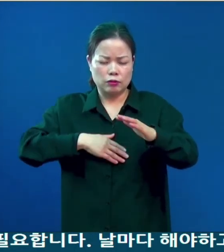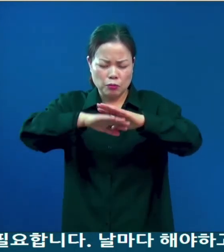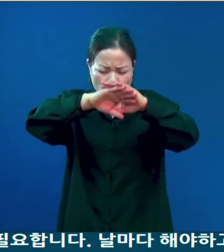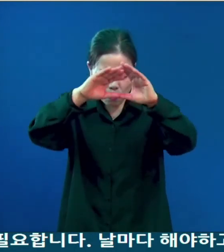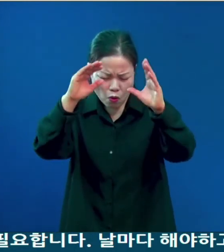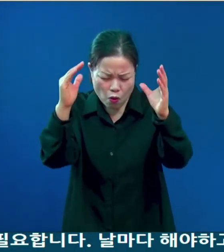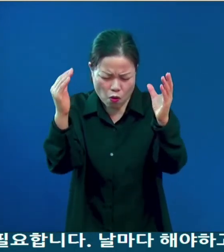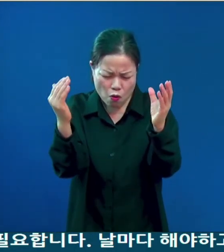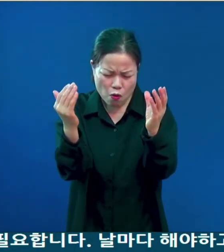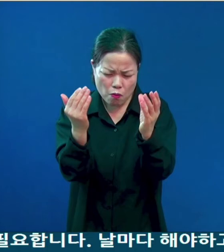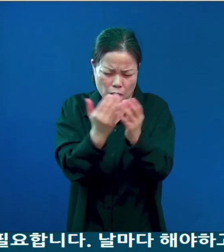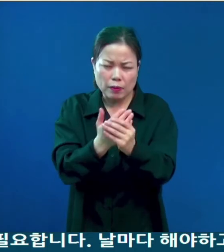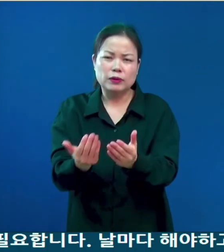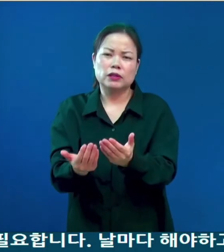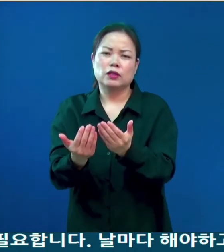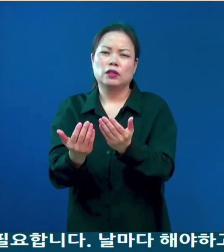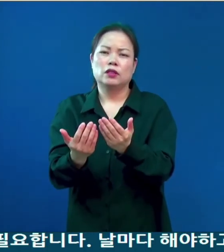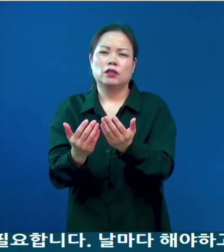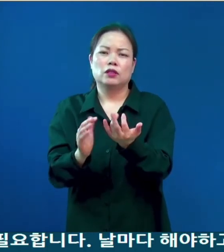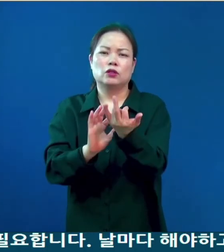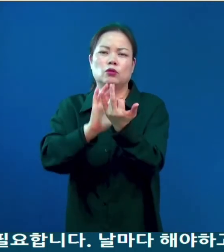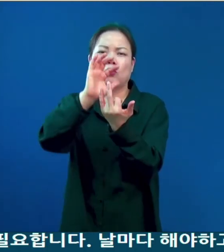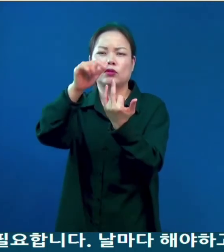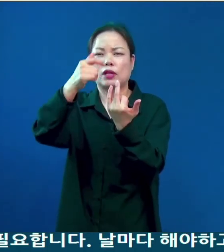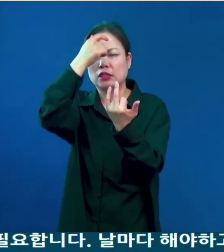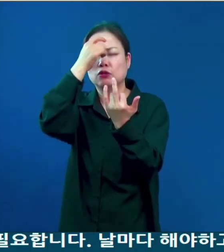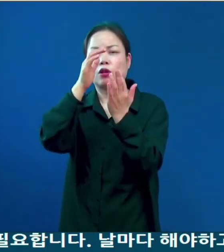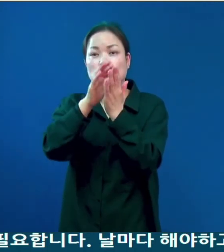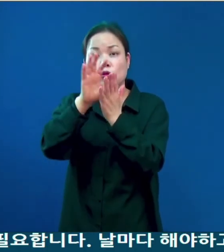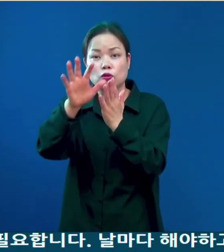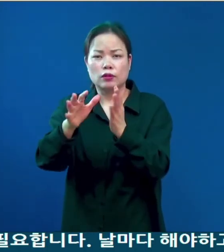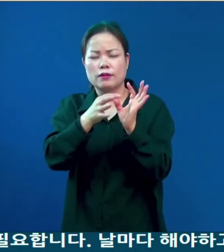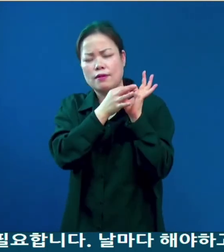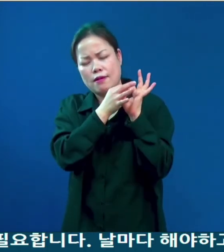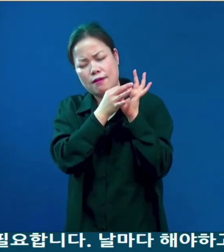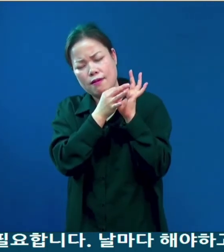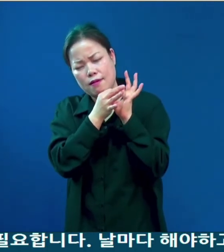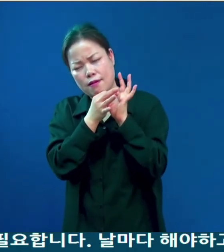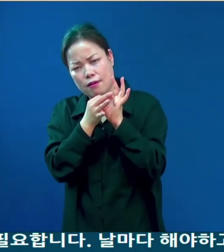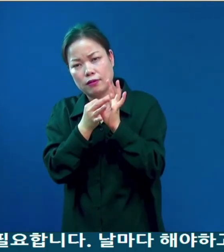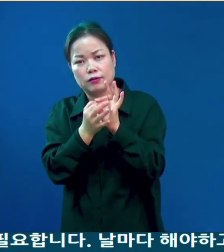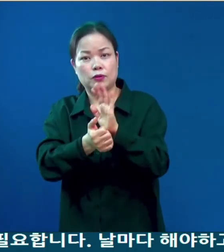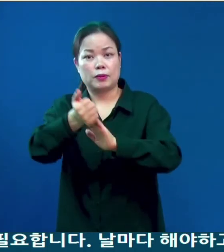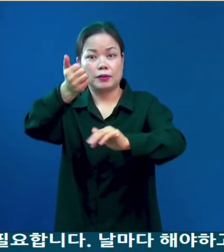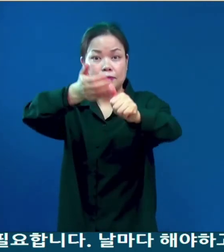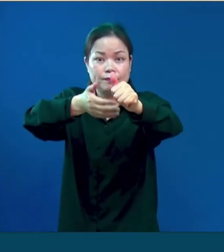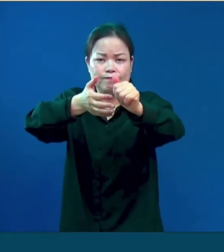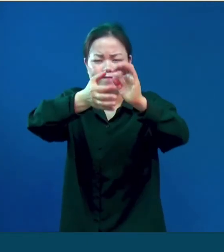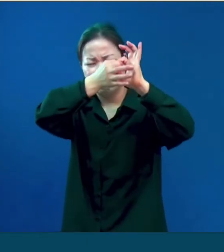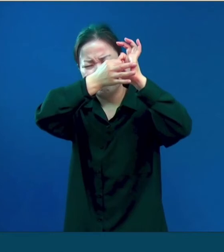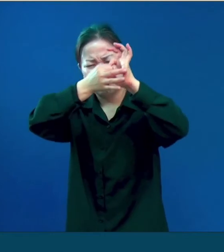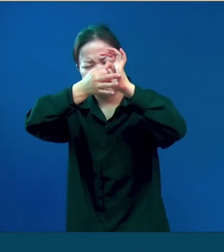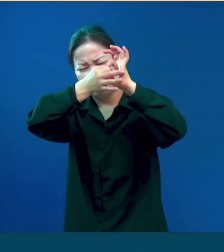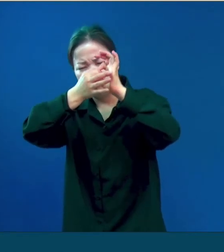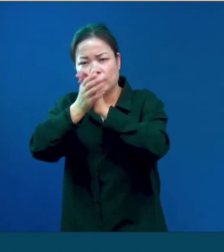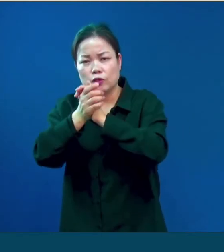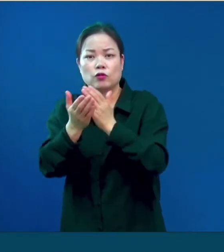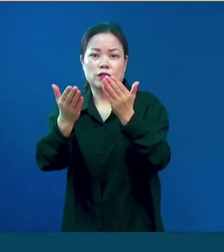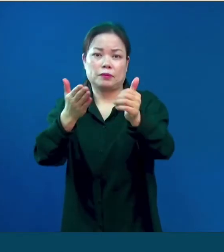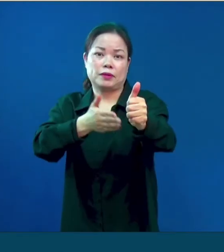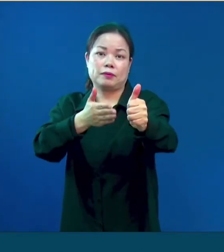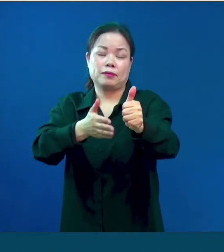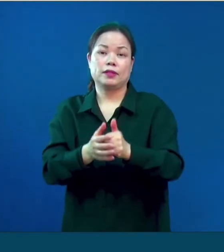드리는 이 겟세마네 동산으로 끊임없이 올라가시는 은혜가 있길 소망합니다. 끊임없이 올라가십시오.